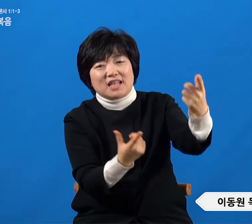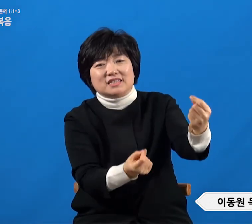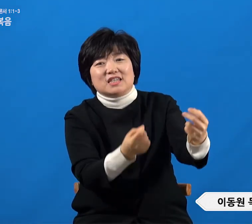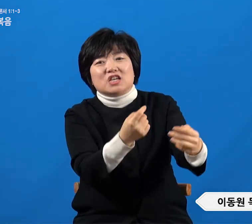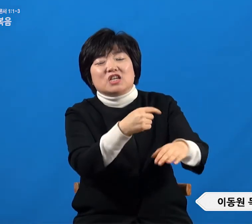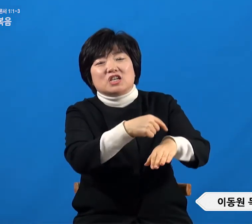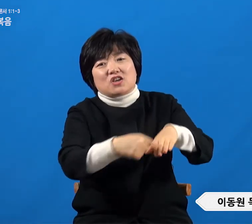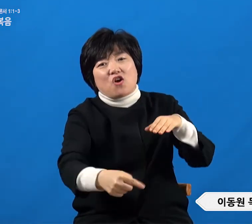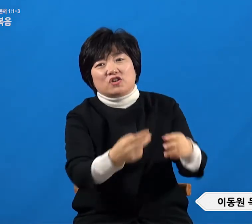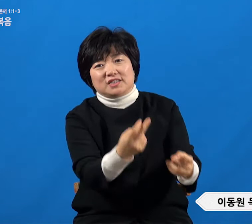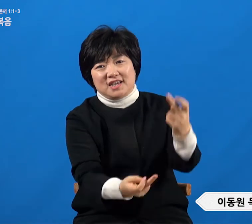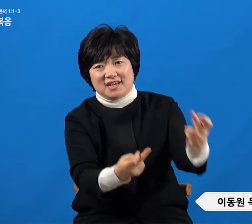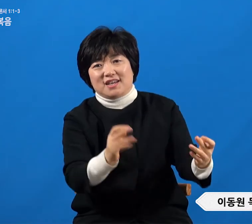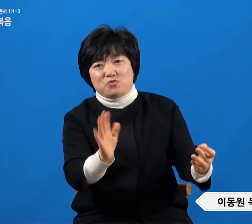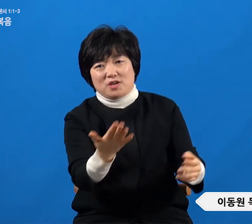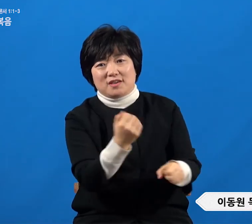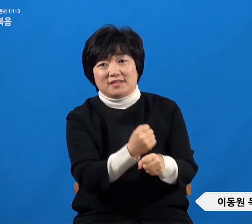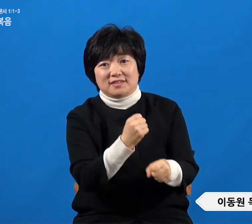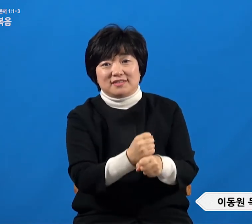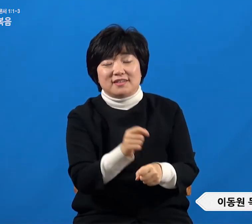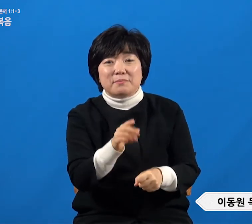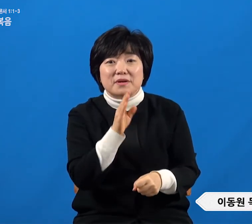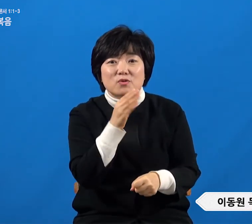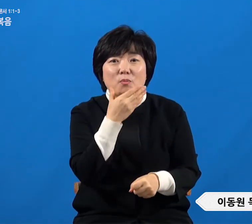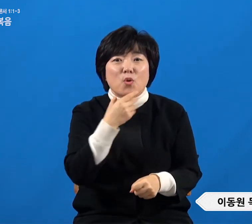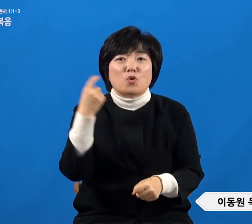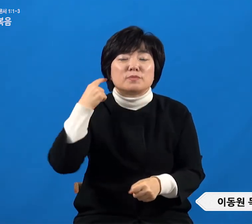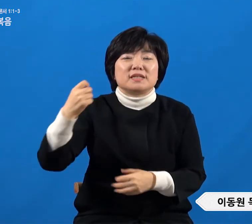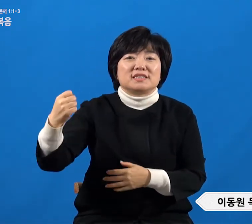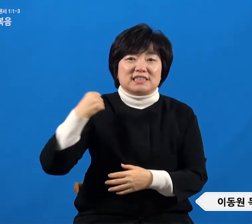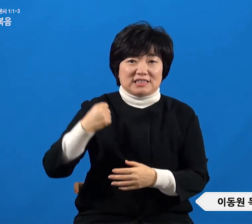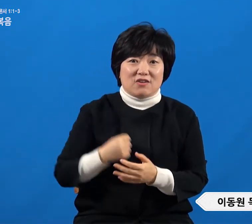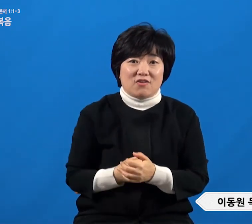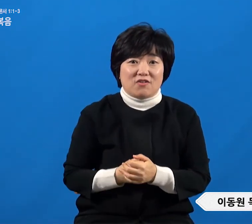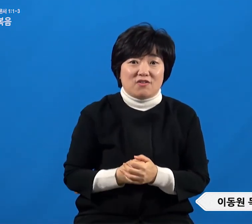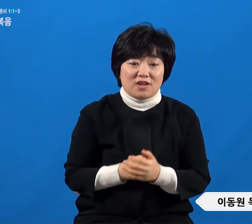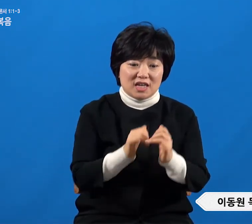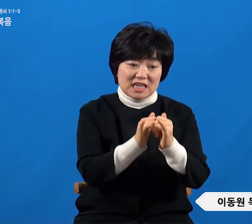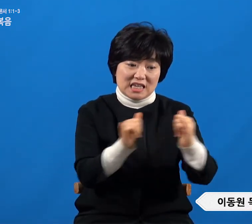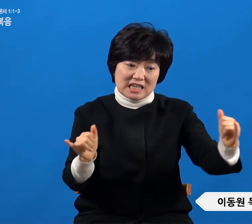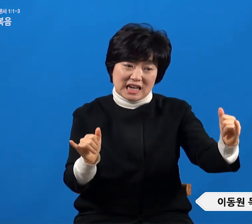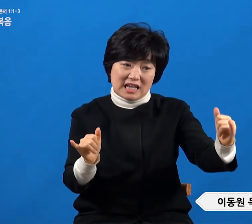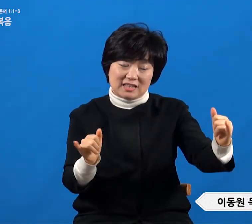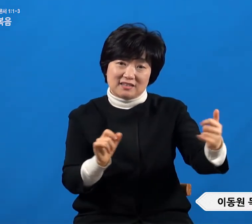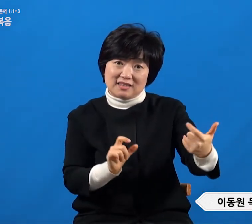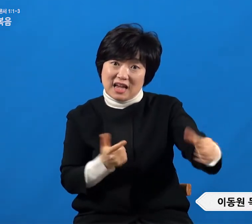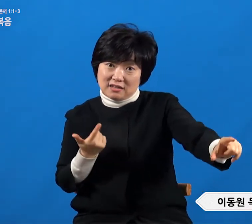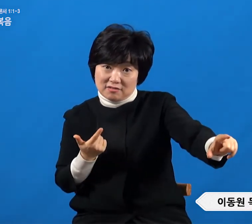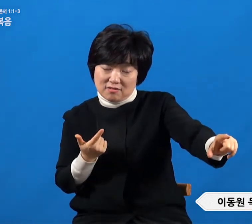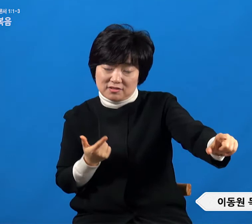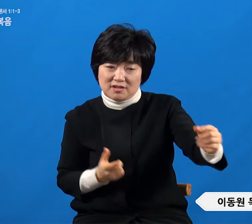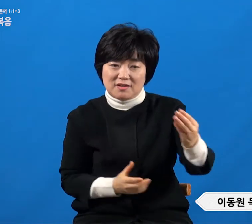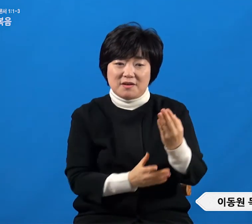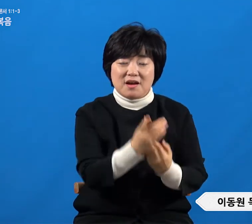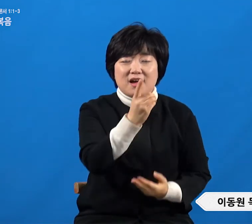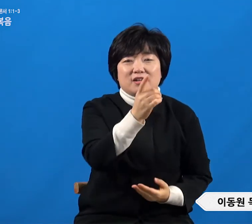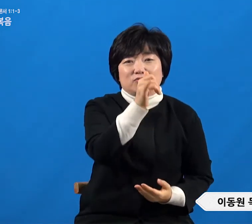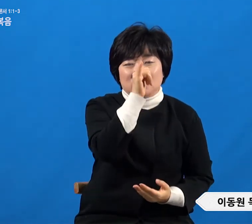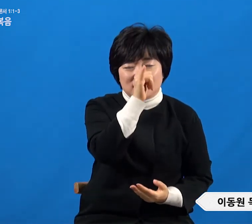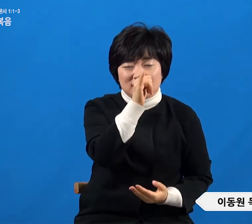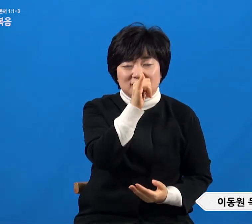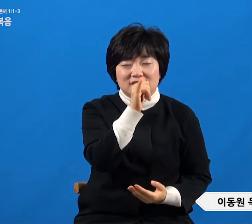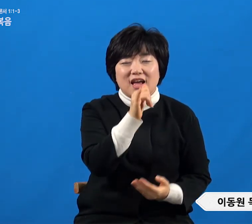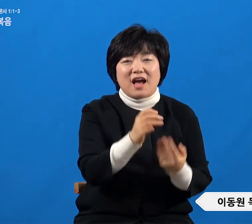것입니다. 이것이 복음의 능력인 것입니다. 복음만이 인간적인 편견의 벽을 무너뜨리고 하나 될 수 없는